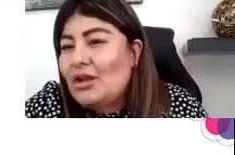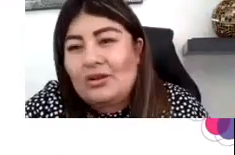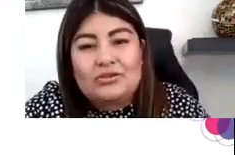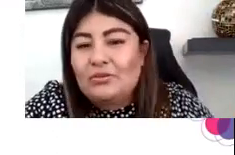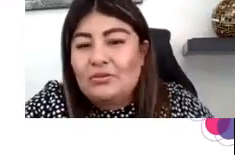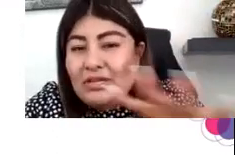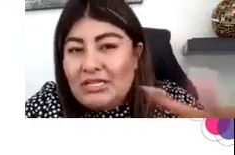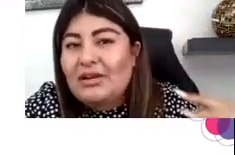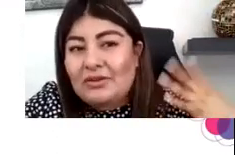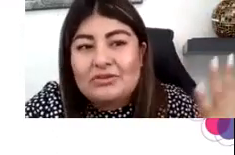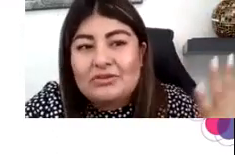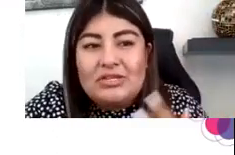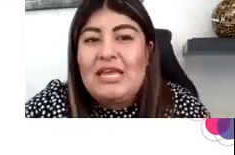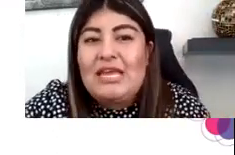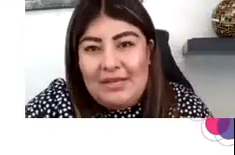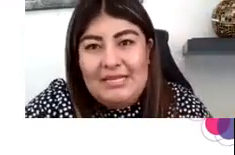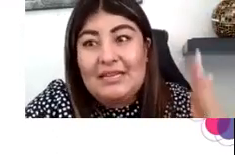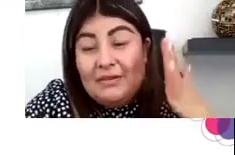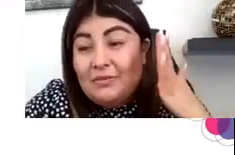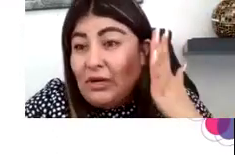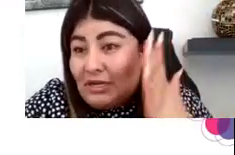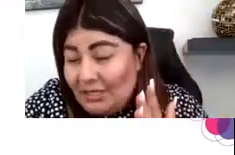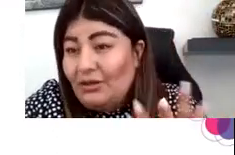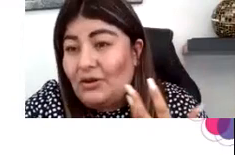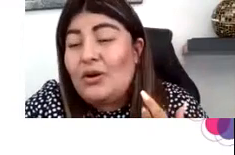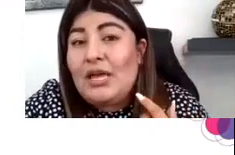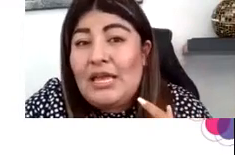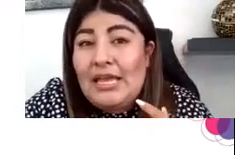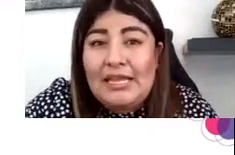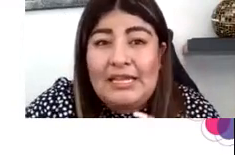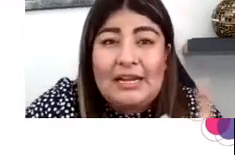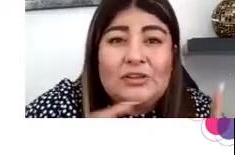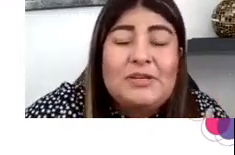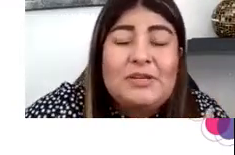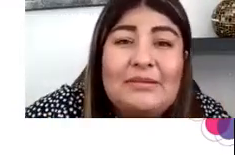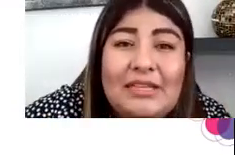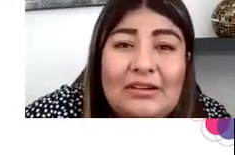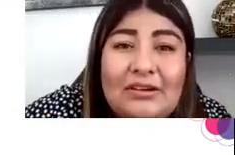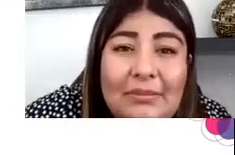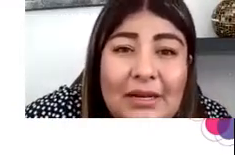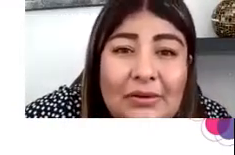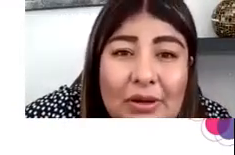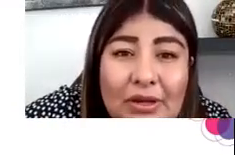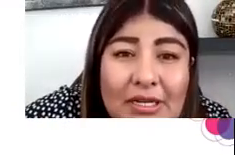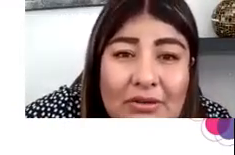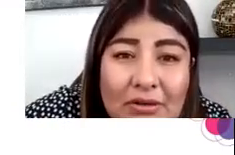son personas igual que nosotros y merecen el mismo respeto. En general, dos personas levantaron la mano, no veo quiénes son.